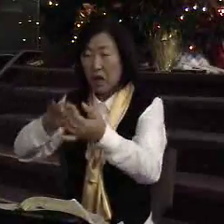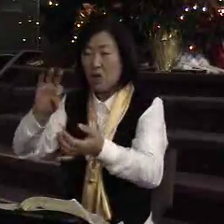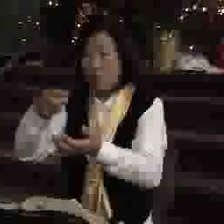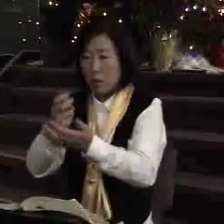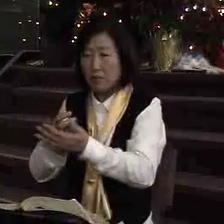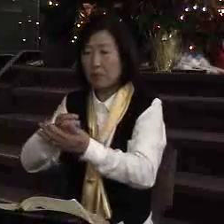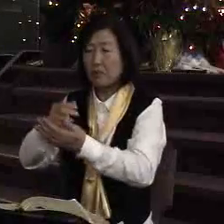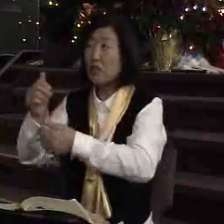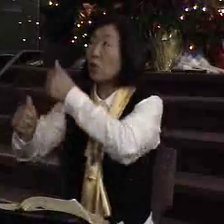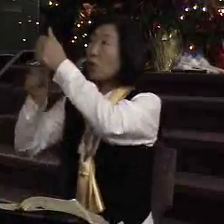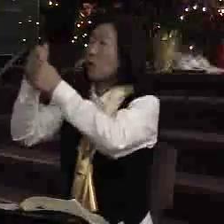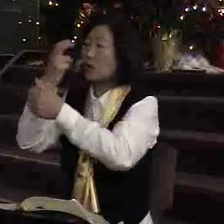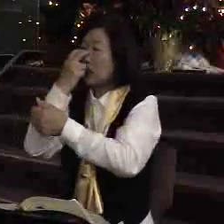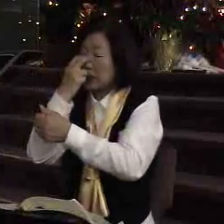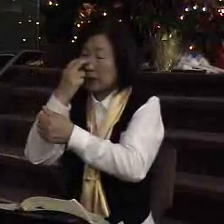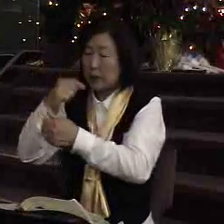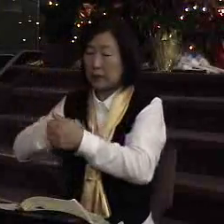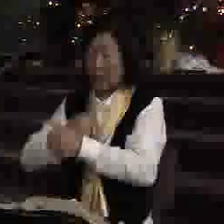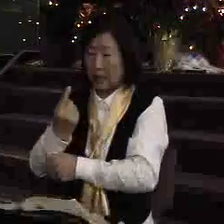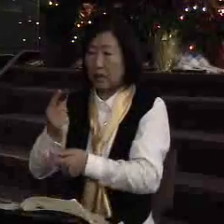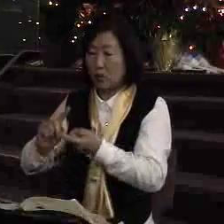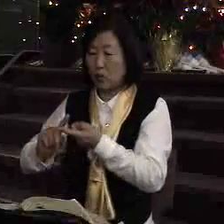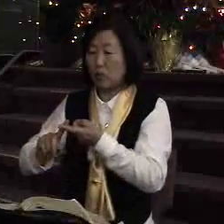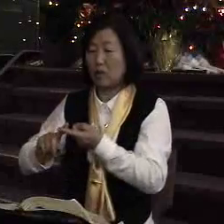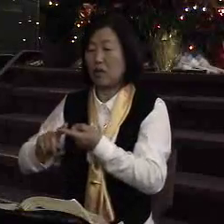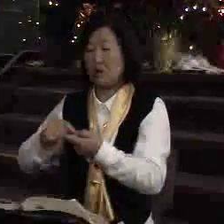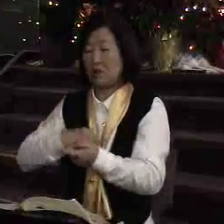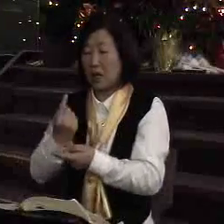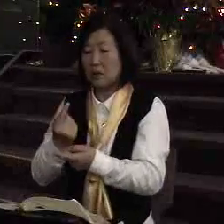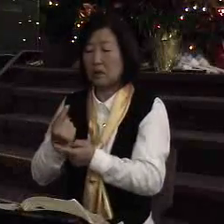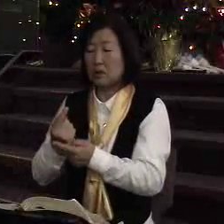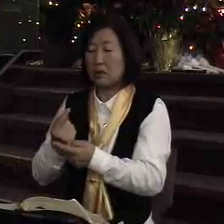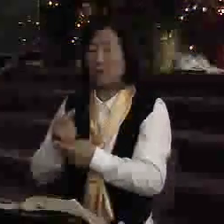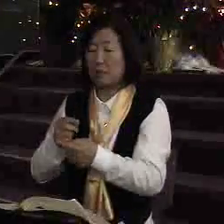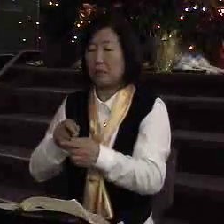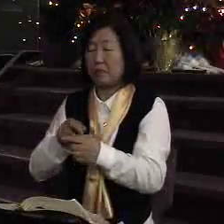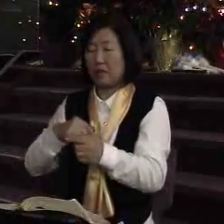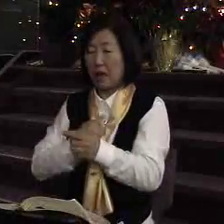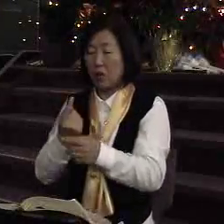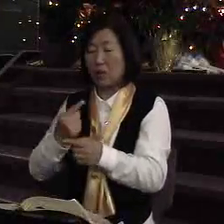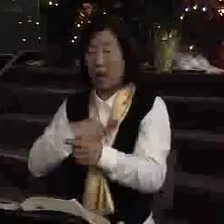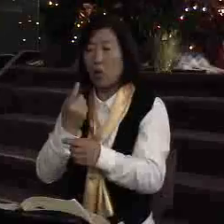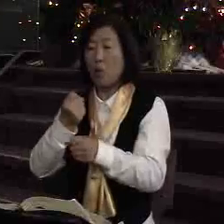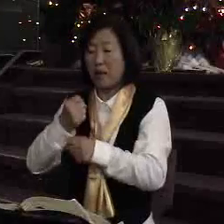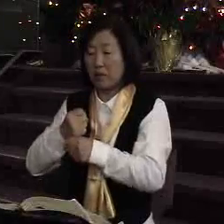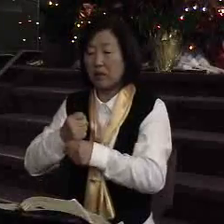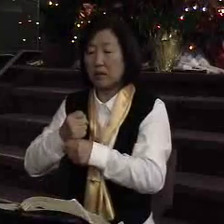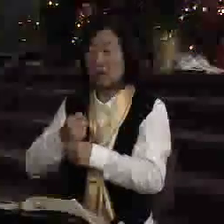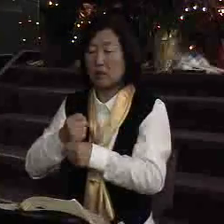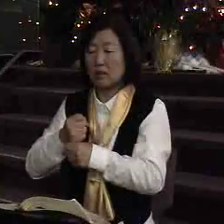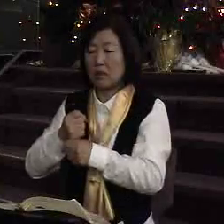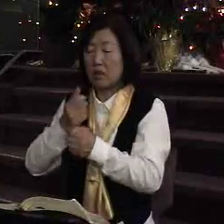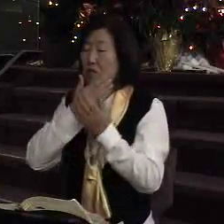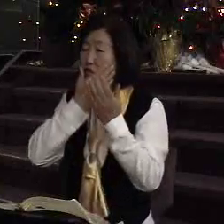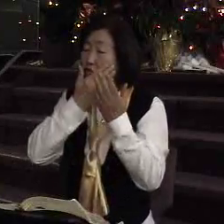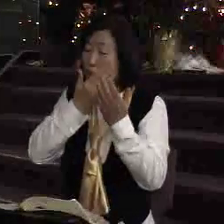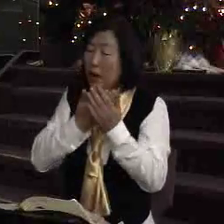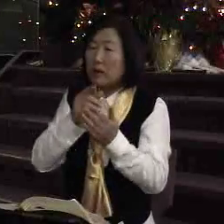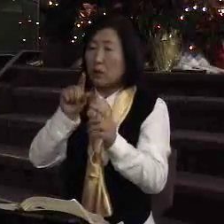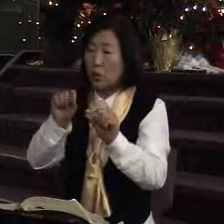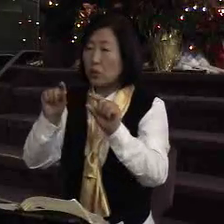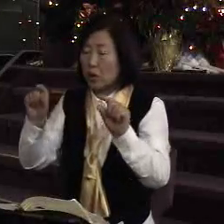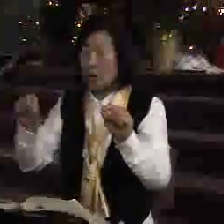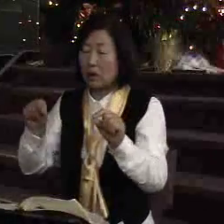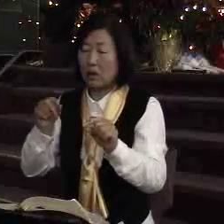전통을 지키려고 하는 것이 자기 자신을 자신으로 디파인하는, 나로 만드는 중요한